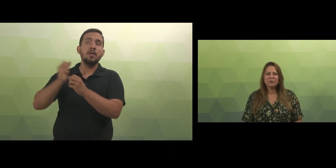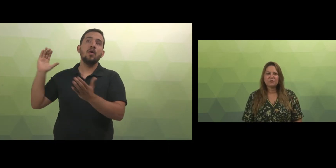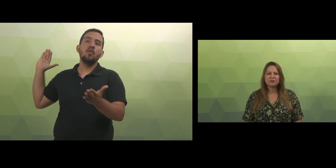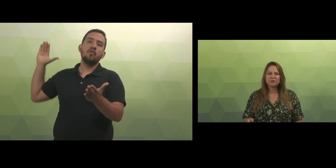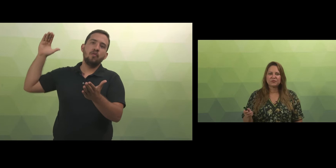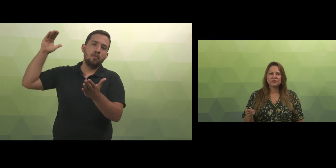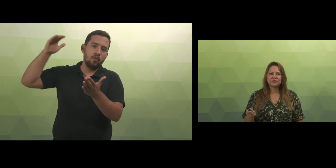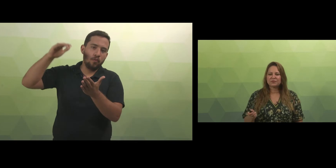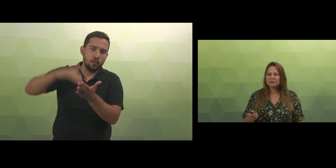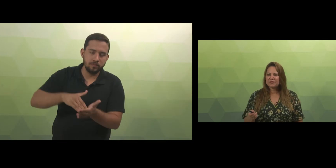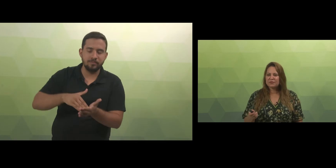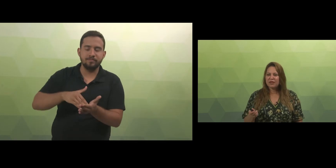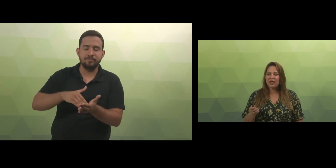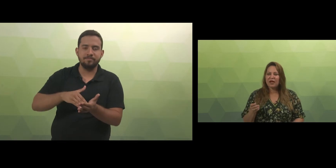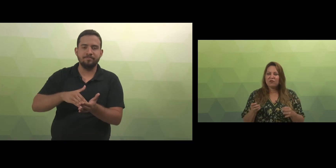lá?